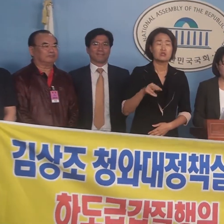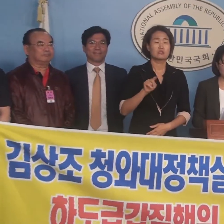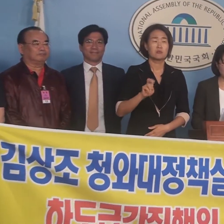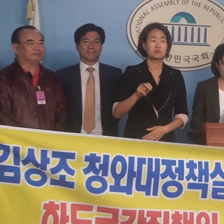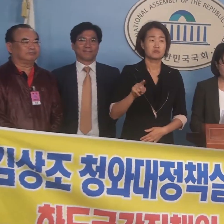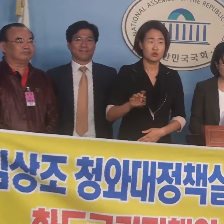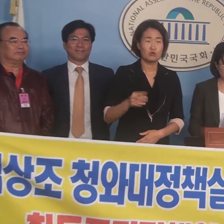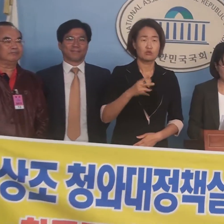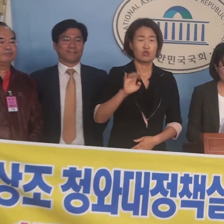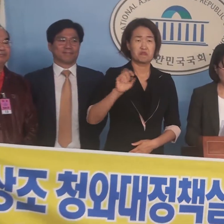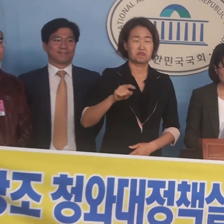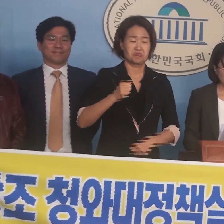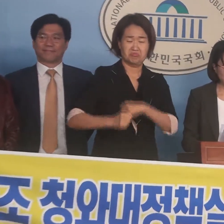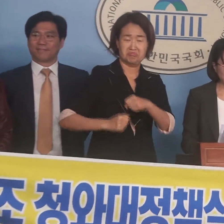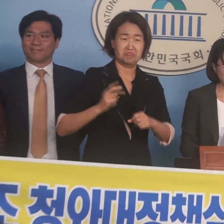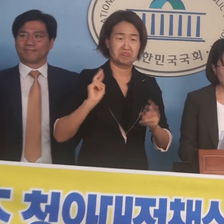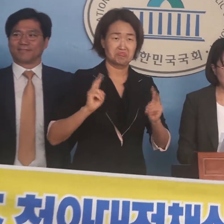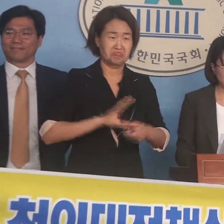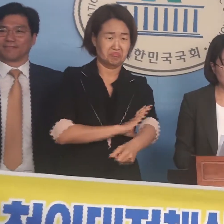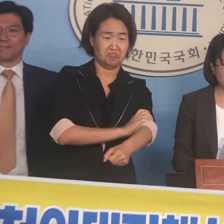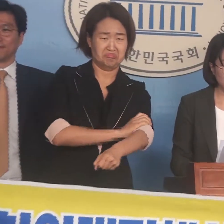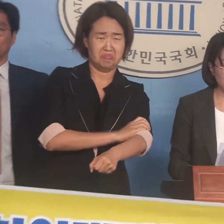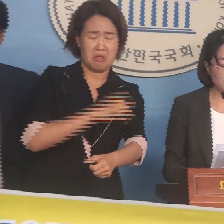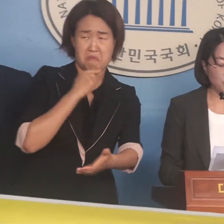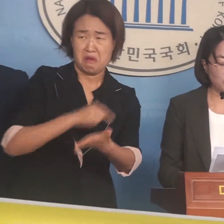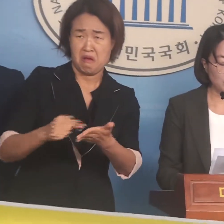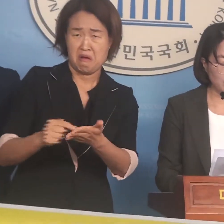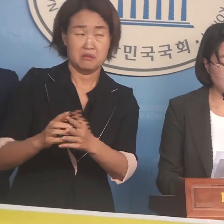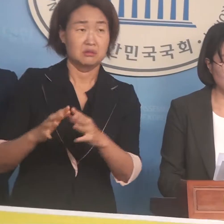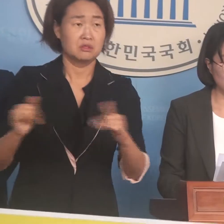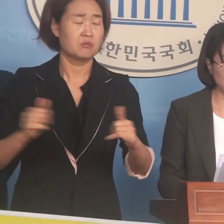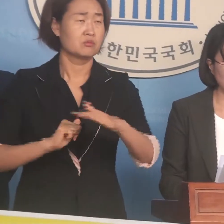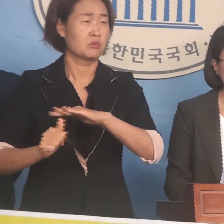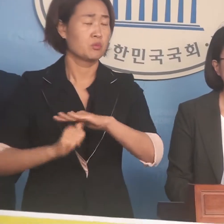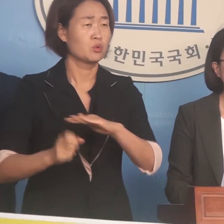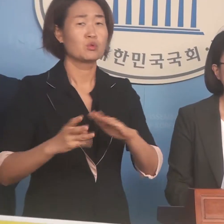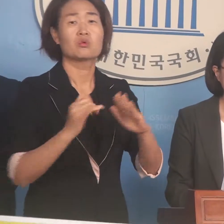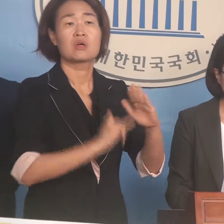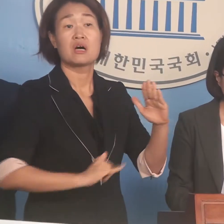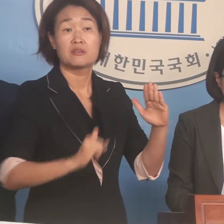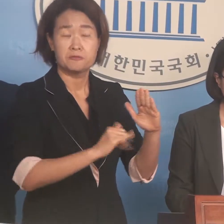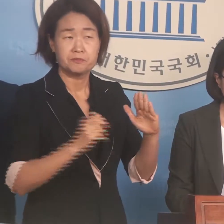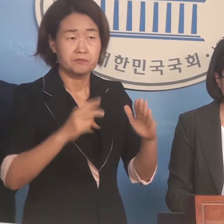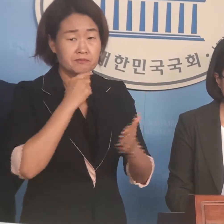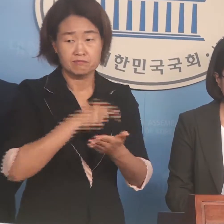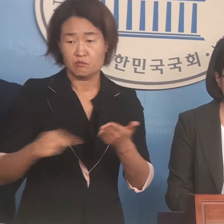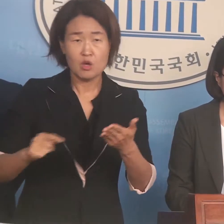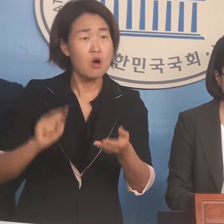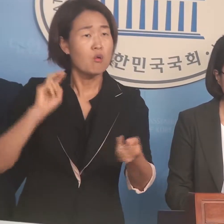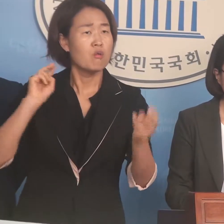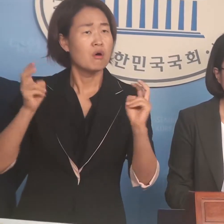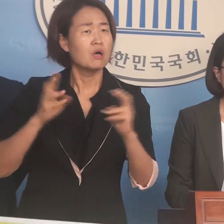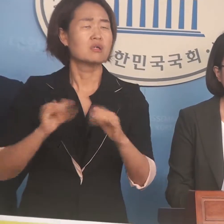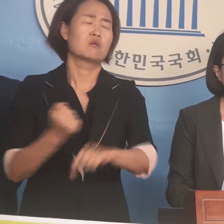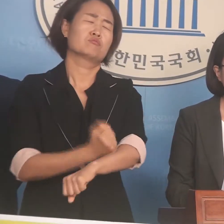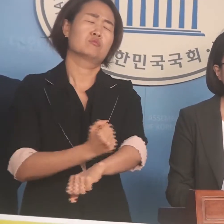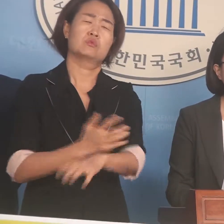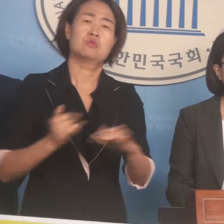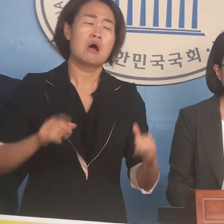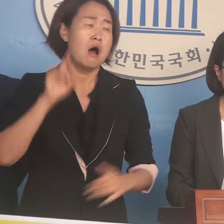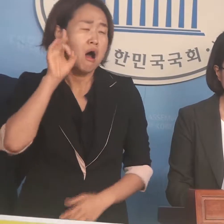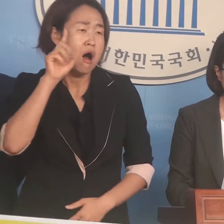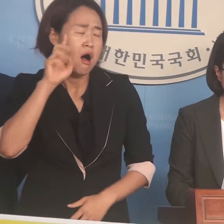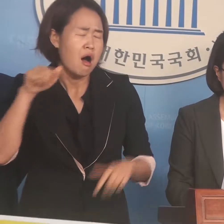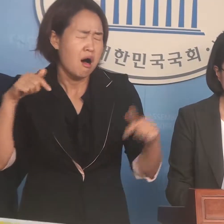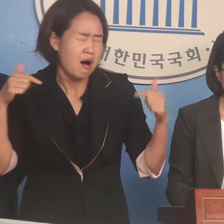대우조선해양의 하도급 갑질로 막대한 피해를 입은 업체 대표들과 가족들, 그리고 피해 업체의 노동자들은